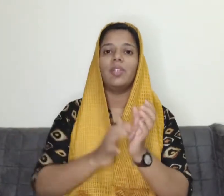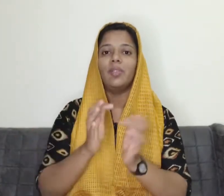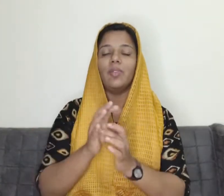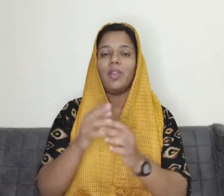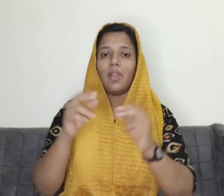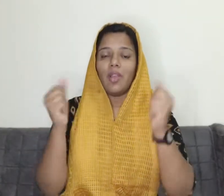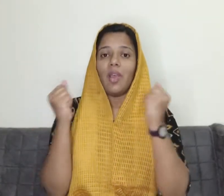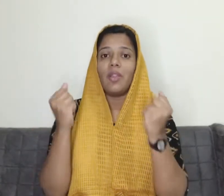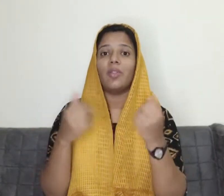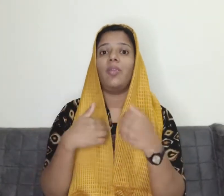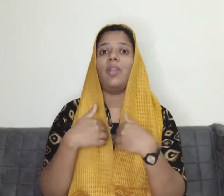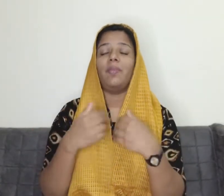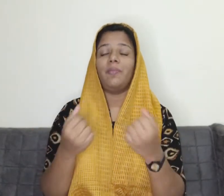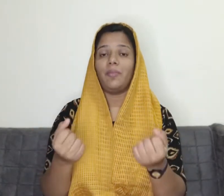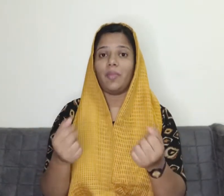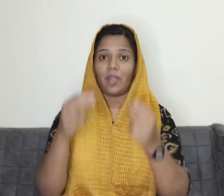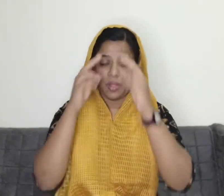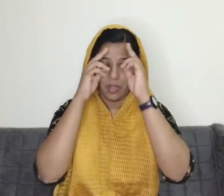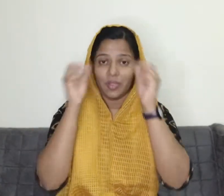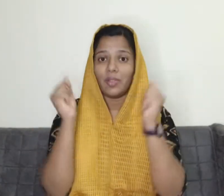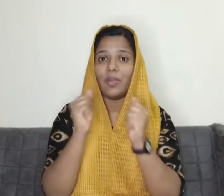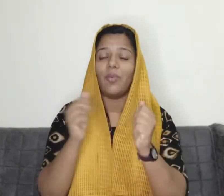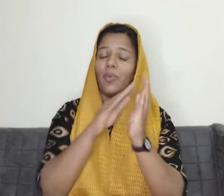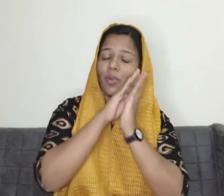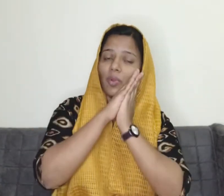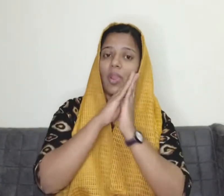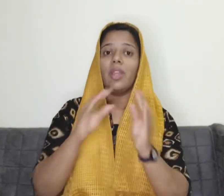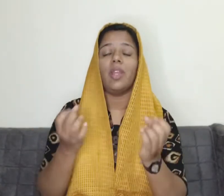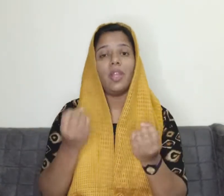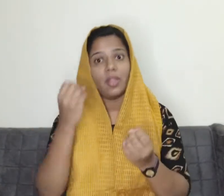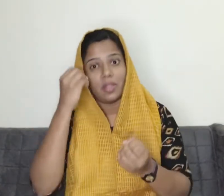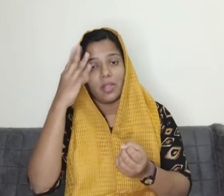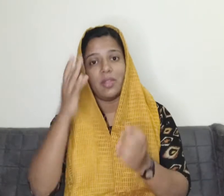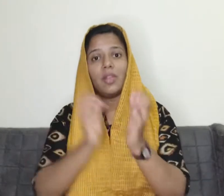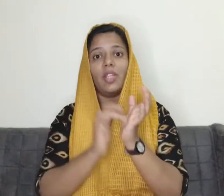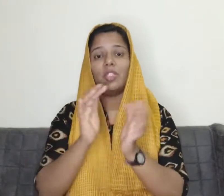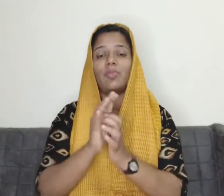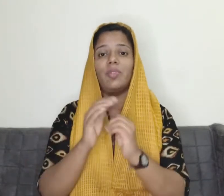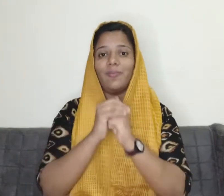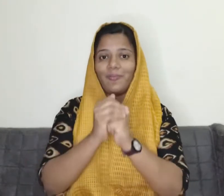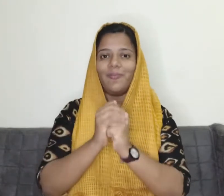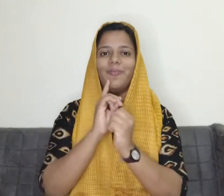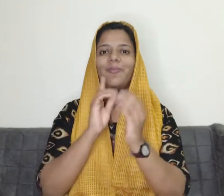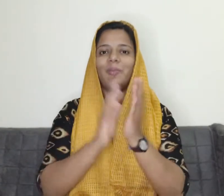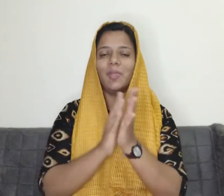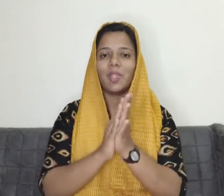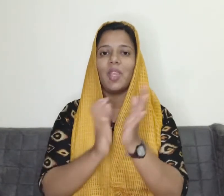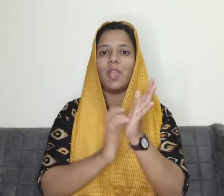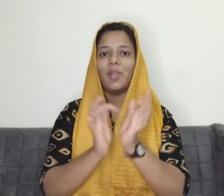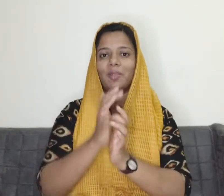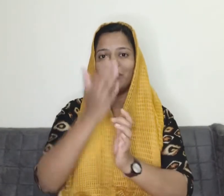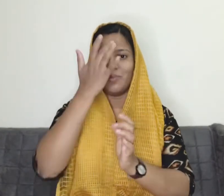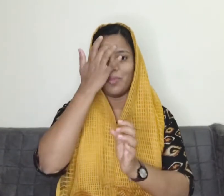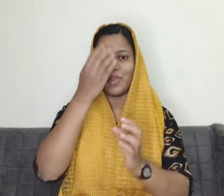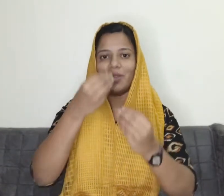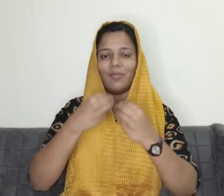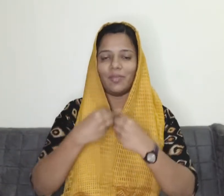ആരോഗ്യത്തോടെ, സൗഖ്യത്തോടെ, സന്തോഷത്തോടെ ഈ രാവിലെ ഉണർന്ന് കർത്താവിനെ ആരാധിക്കുവാൻ, സ്തുതിക്കുവാൻ കർത്താവ് തന്ന ഭാഗ്യത്തിനായിട്ട് നന്ദി പറഞ്ഞാട്ട്.